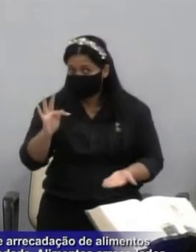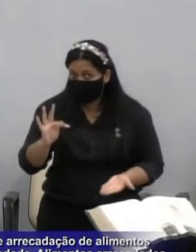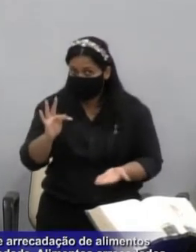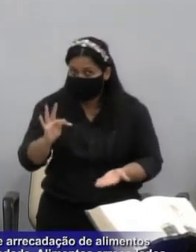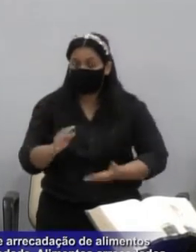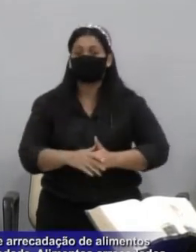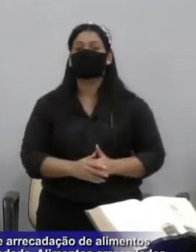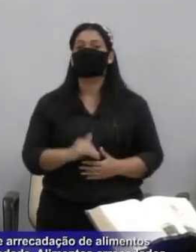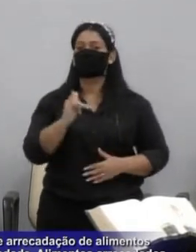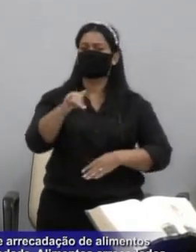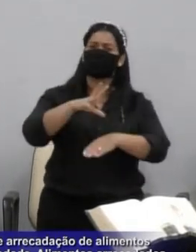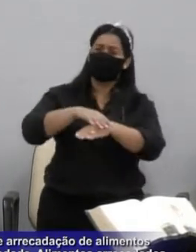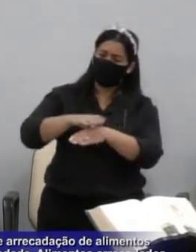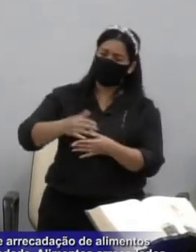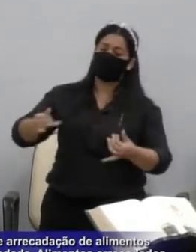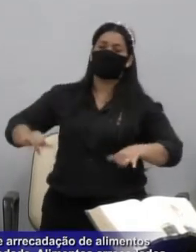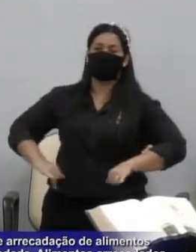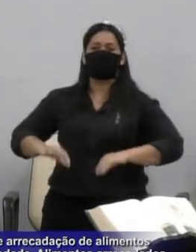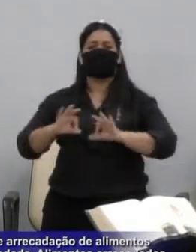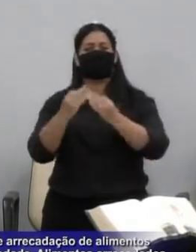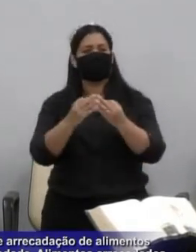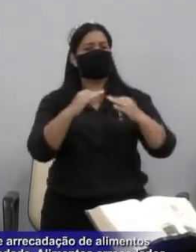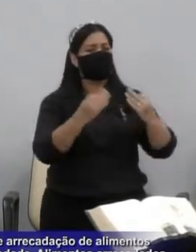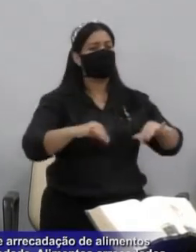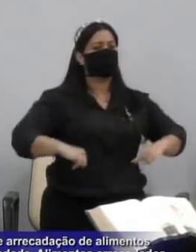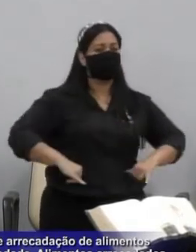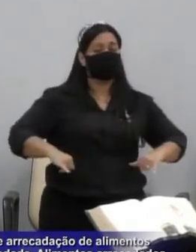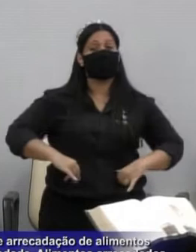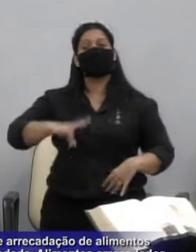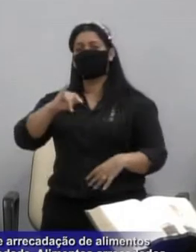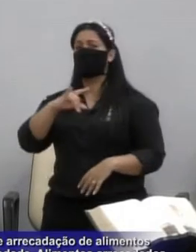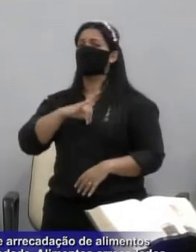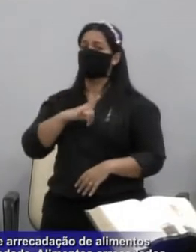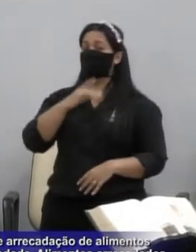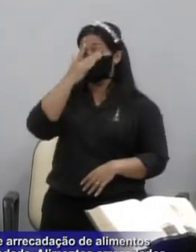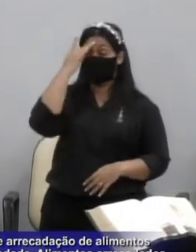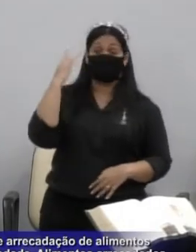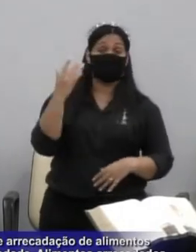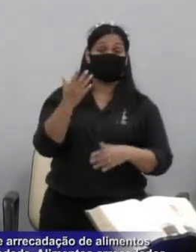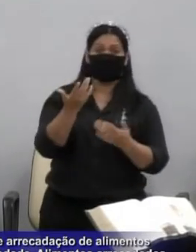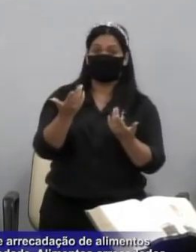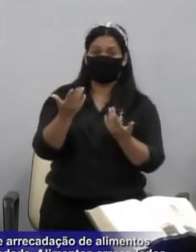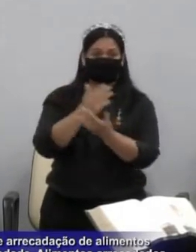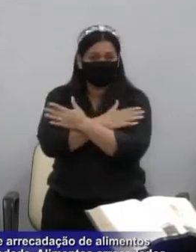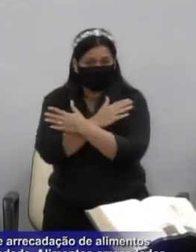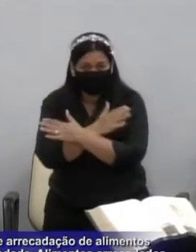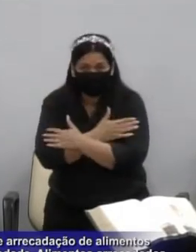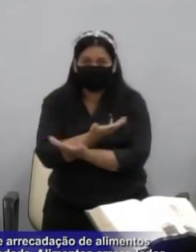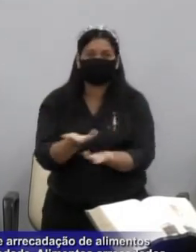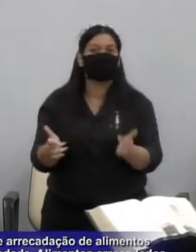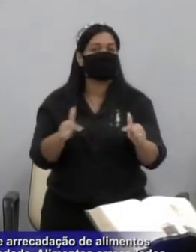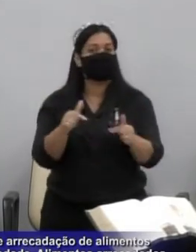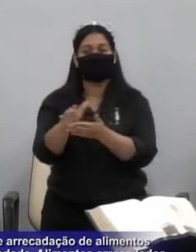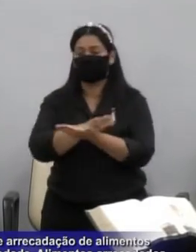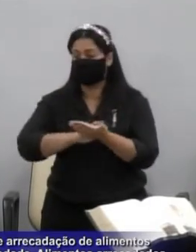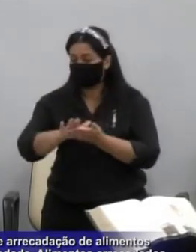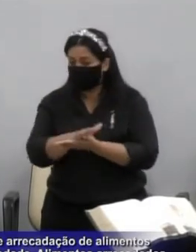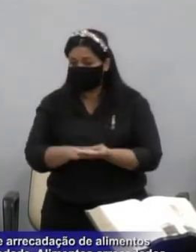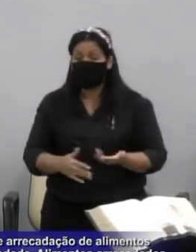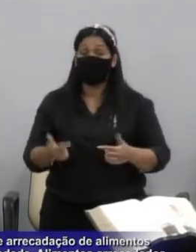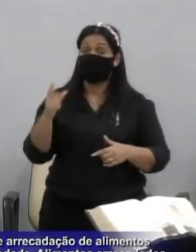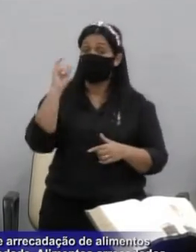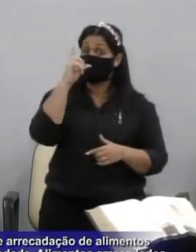doença, além do sofrimento das famílias, nós vamos ter muita gente desempregada, nós vamos ter problemas sérios com a